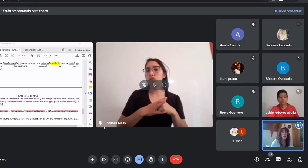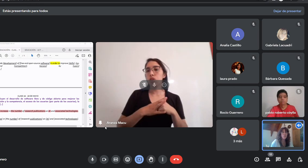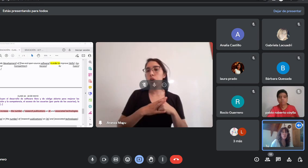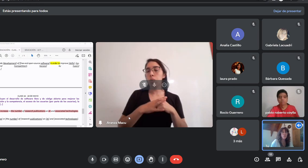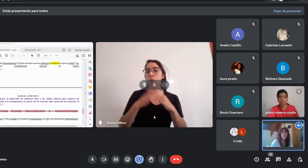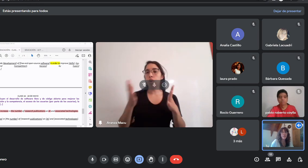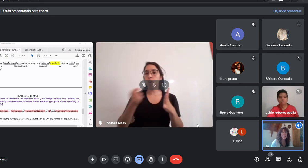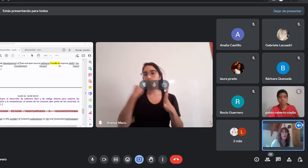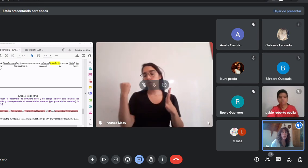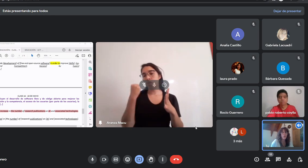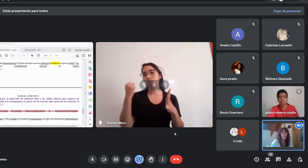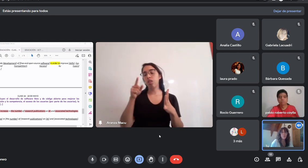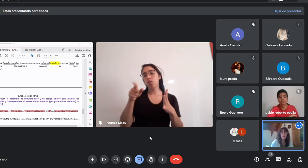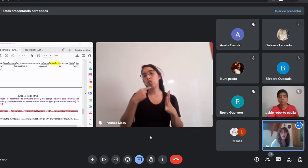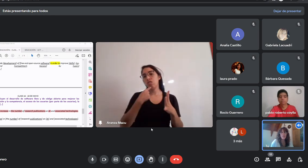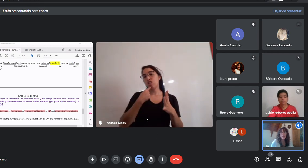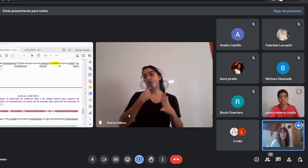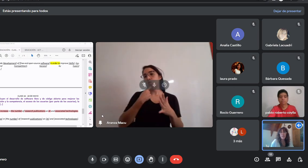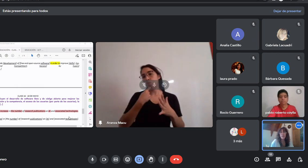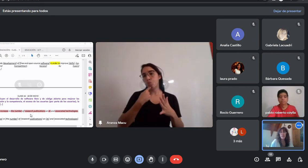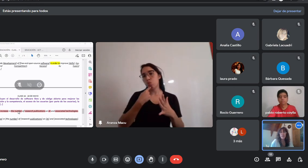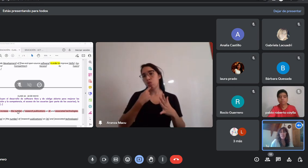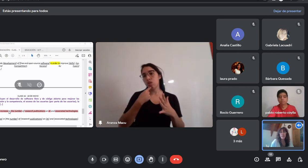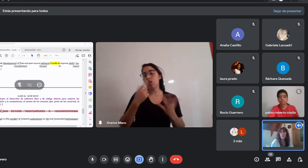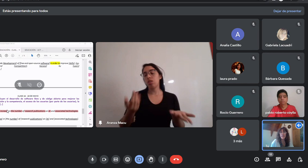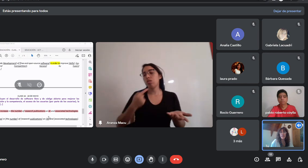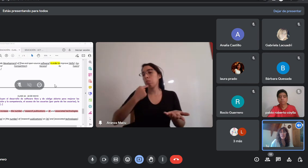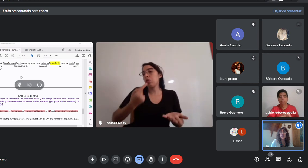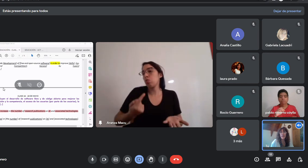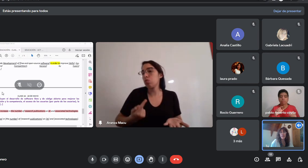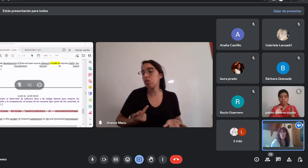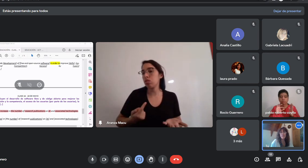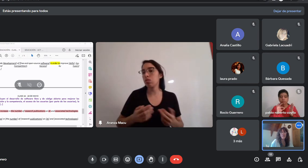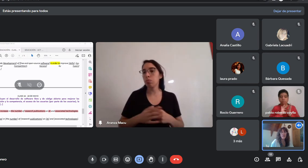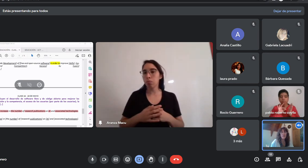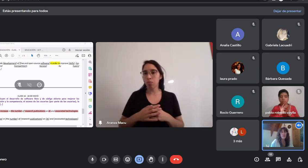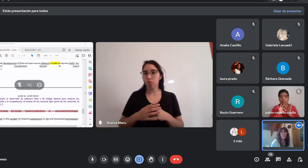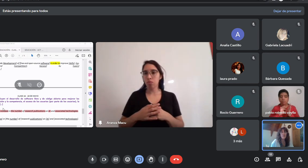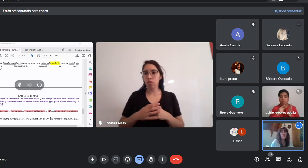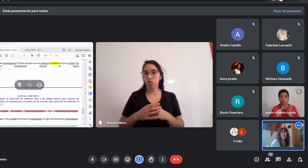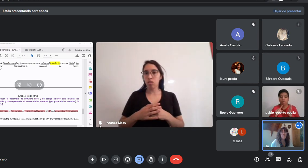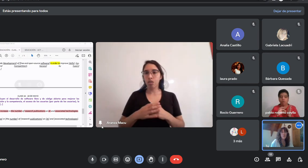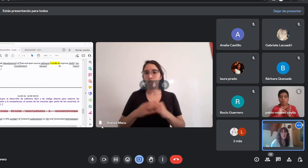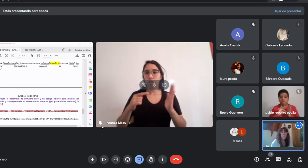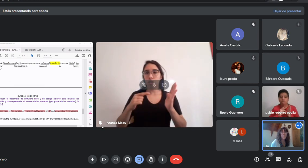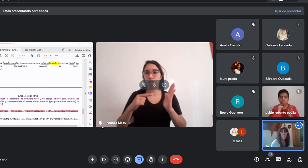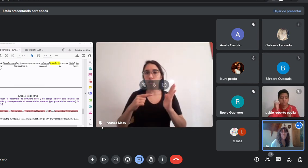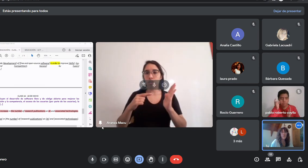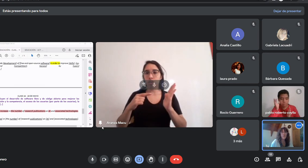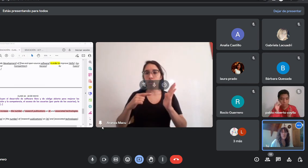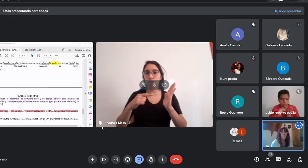que te confunde, Pablo, ¿sí? La idea es que...